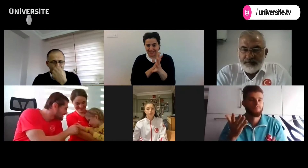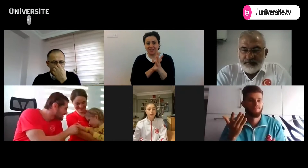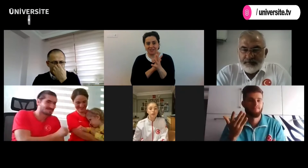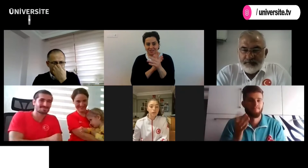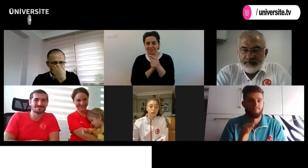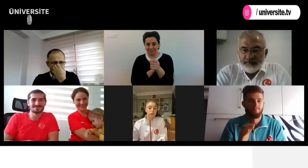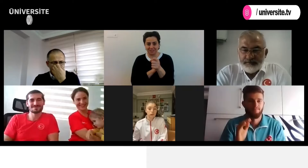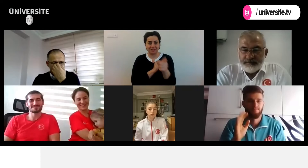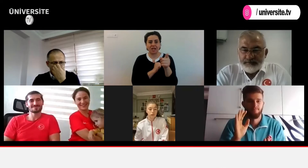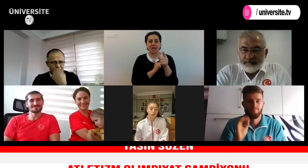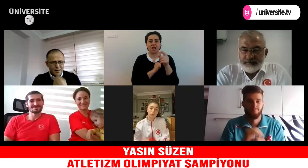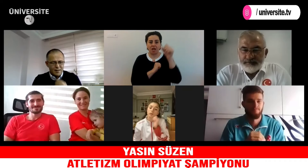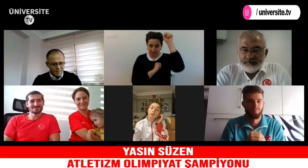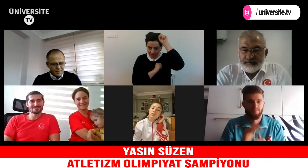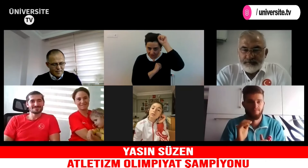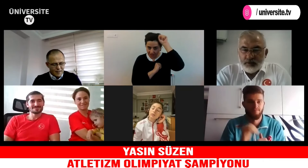gidiyoruz. Aslan,